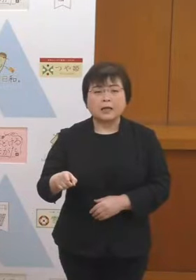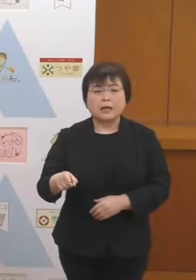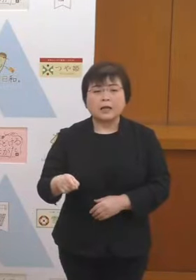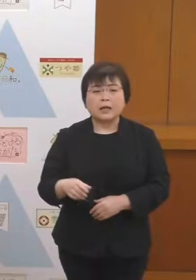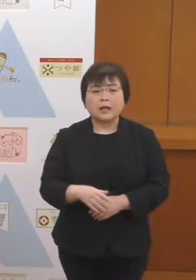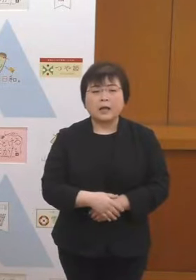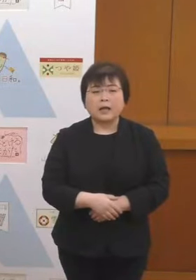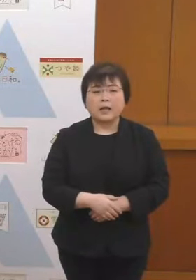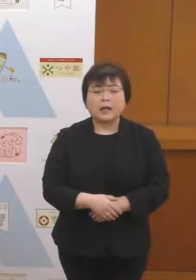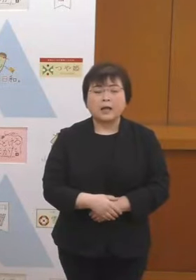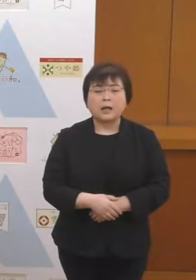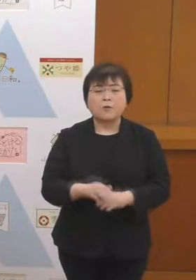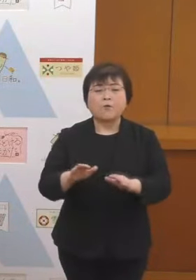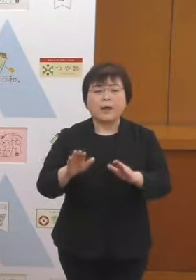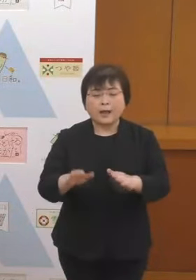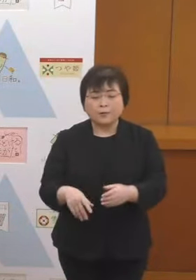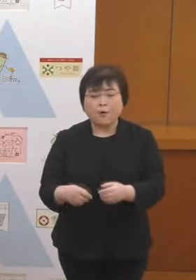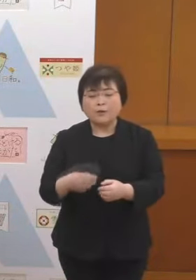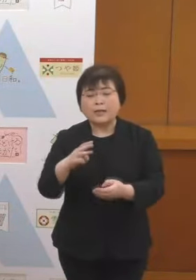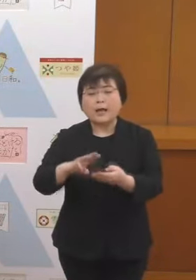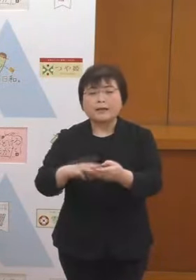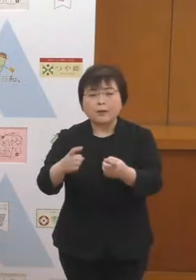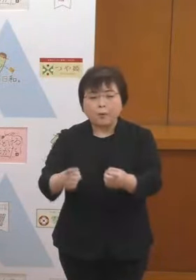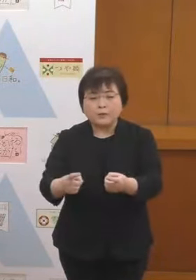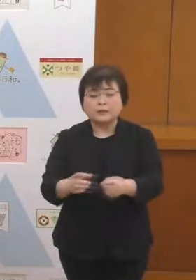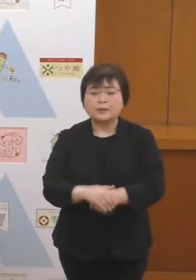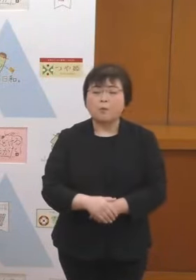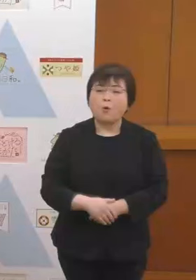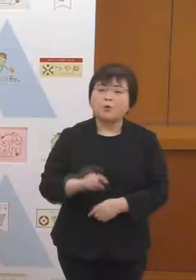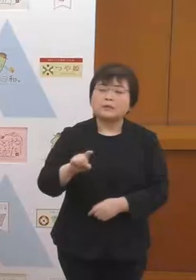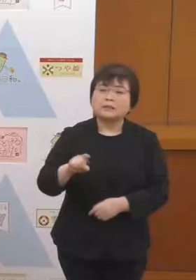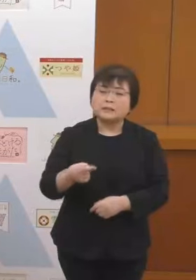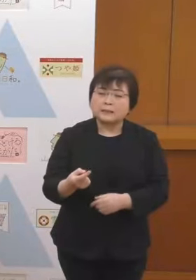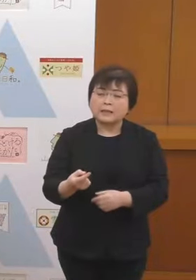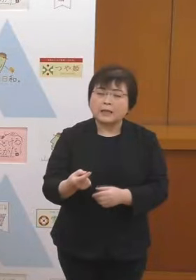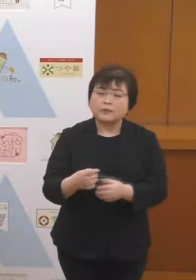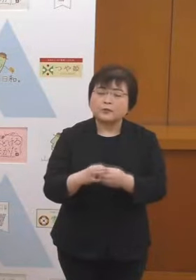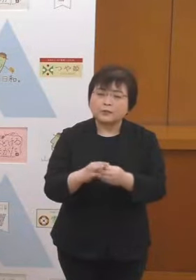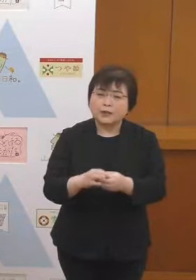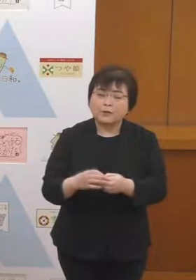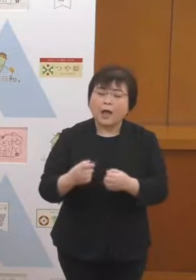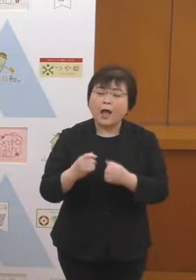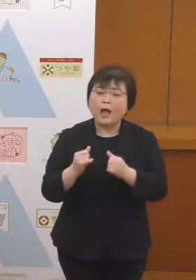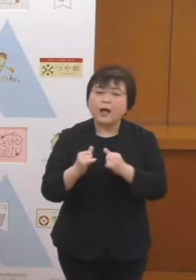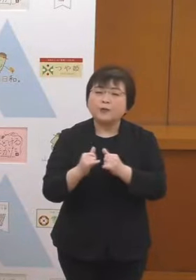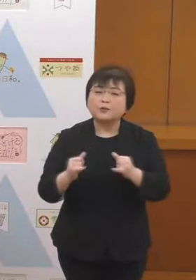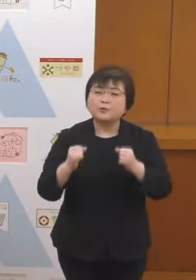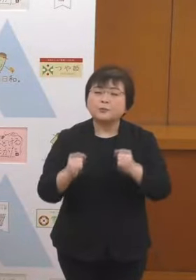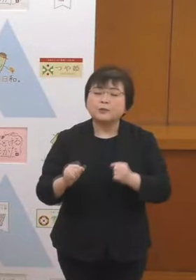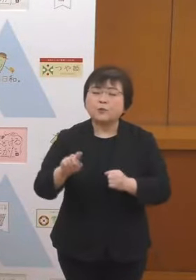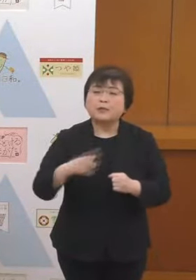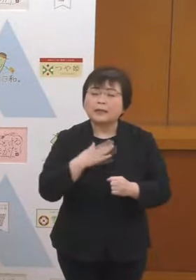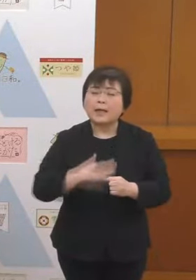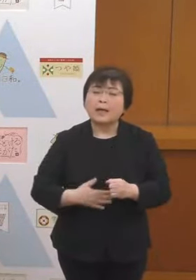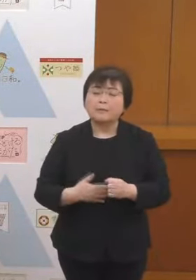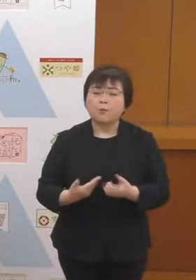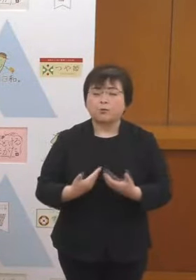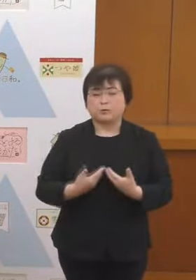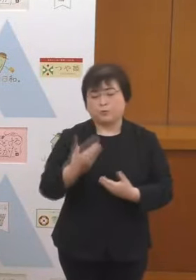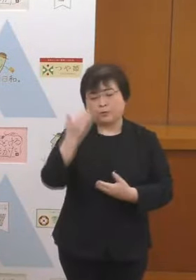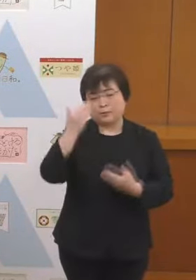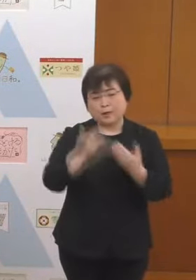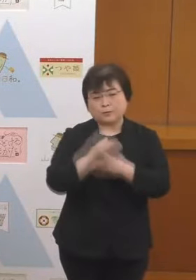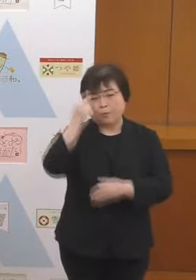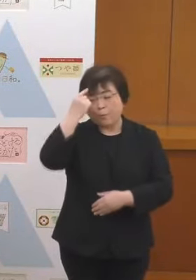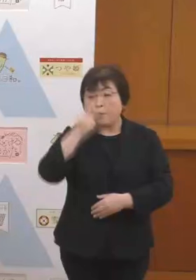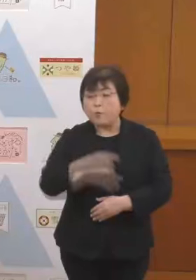自然との強制だったりとはいとかあの住民の理解っていうのはあの必要になってくると思うんですがあの件として